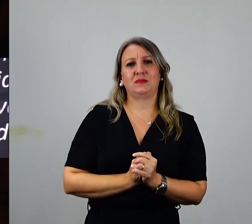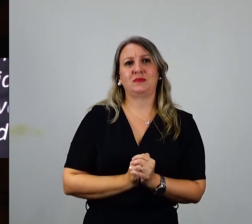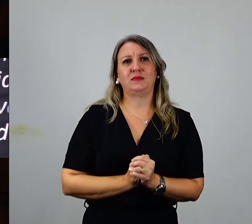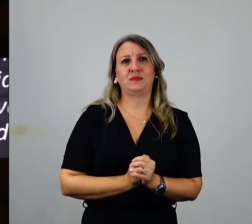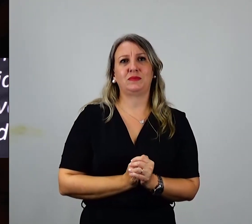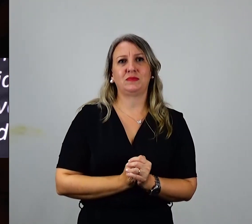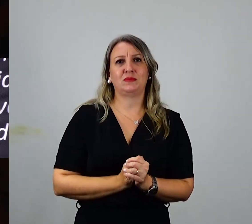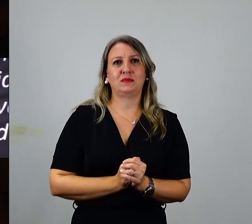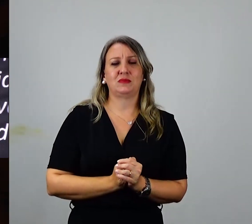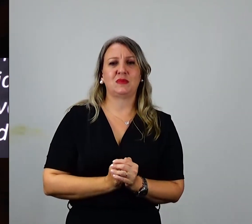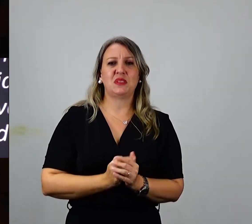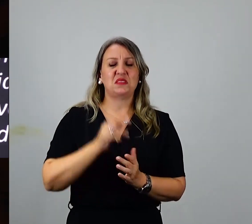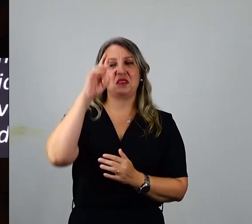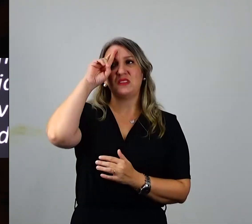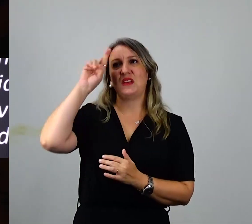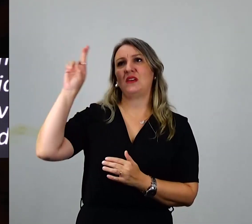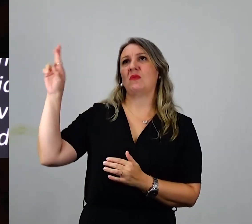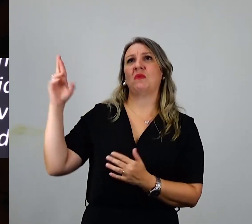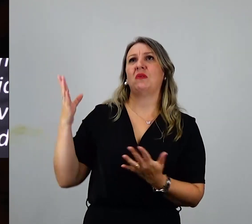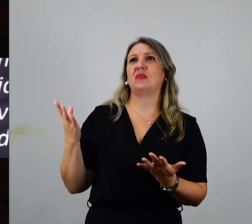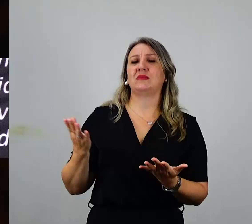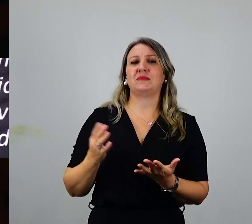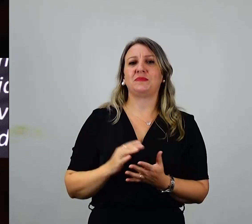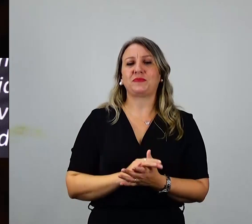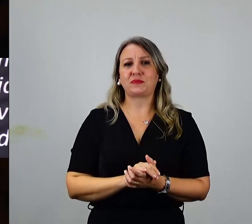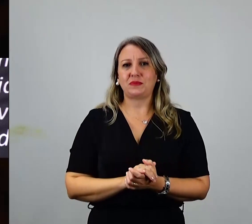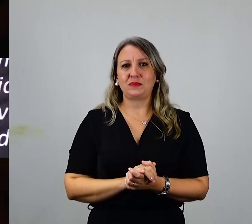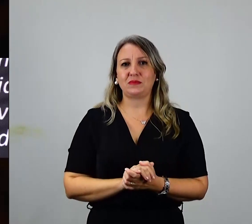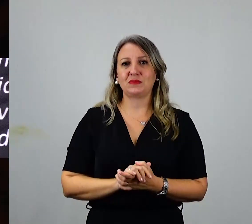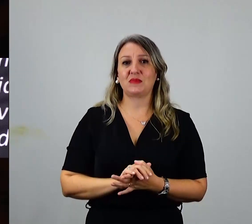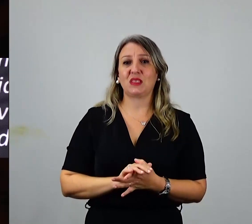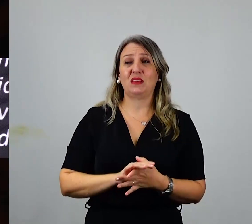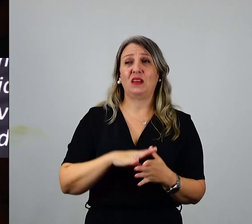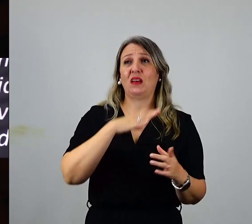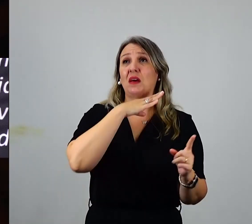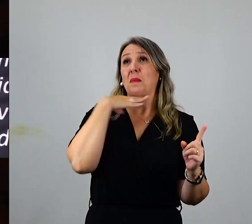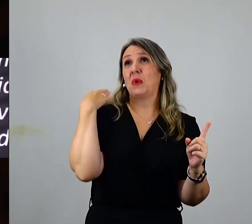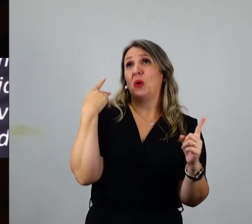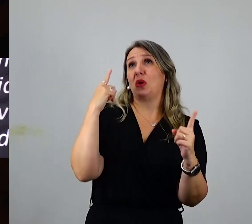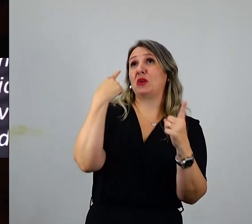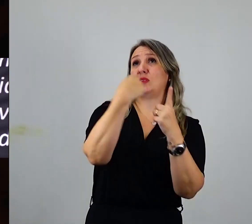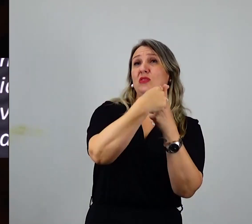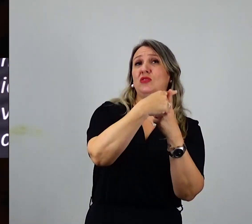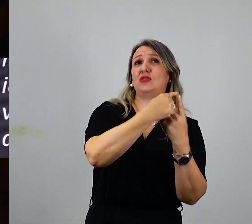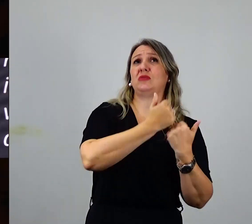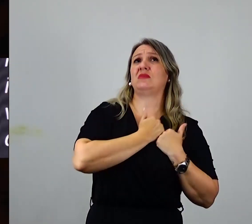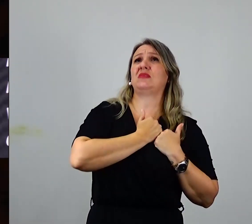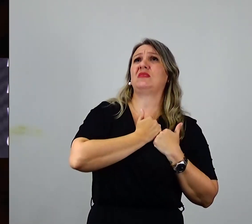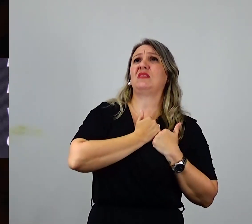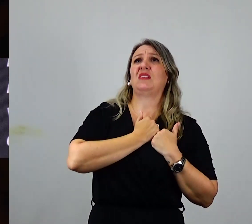seja, Senhor, a sua morte por mim foi em vão.